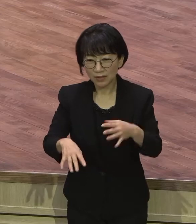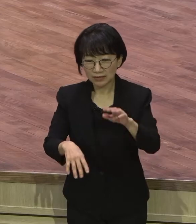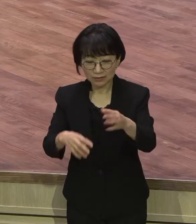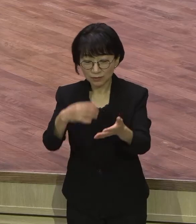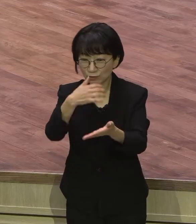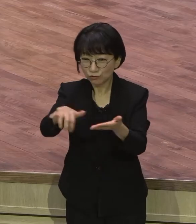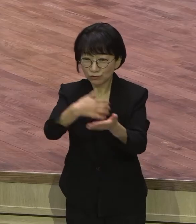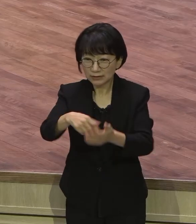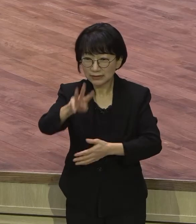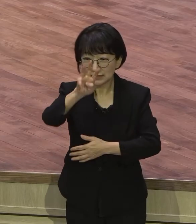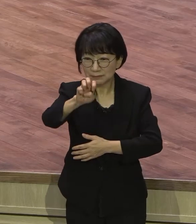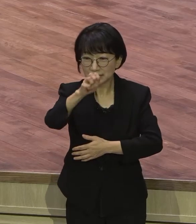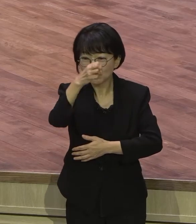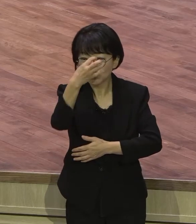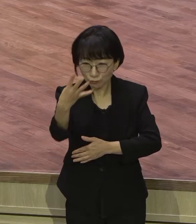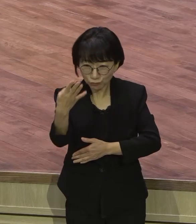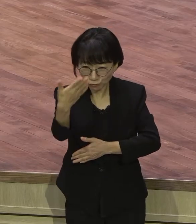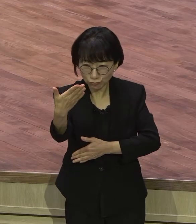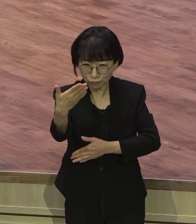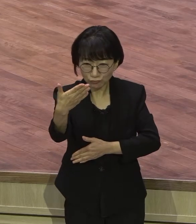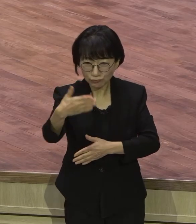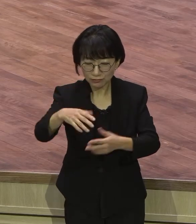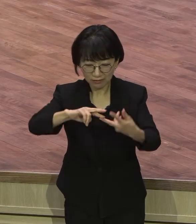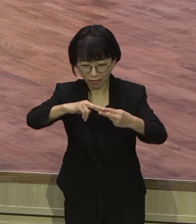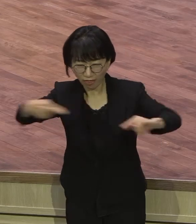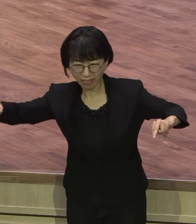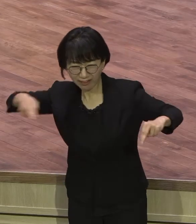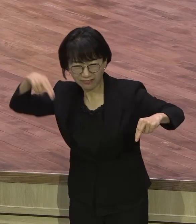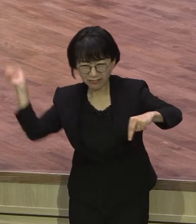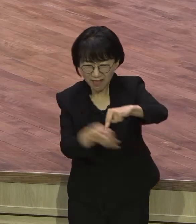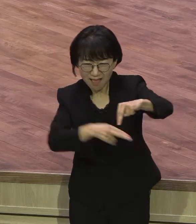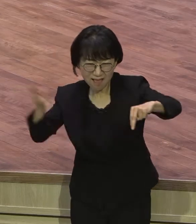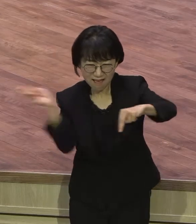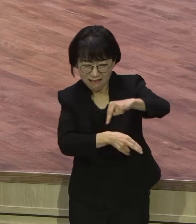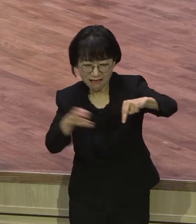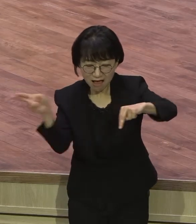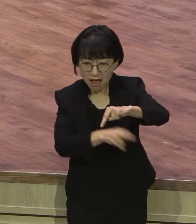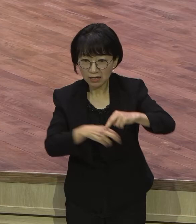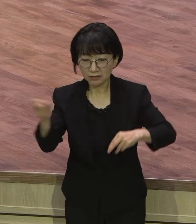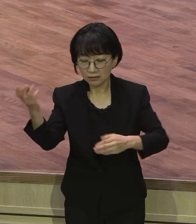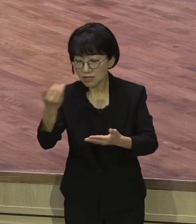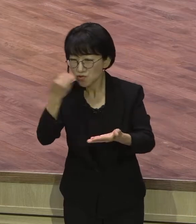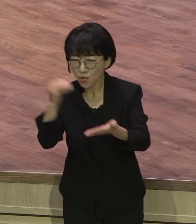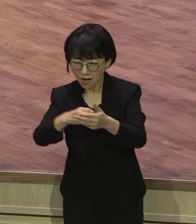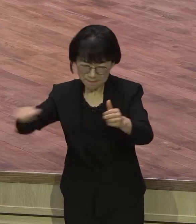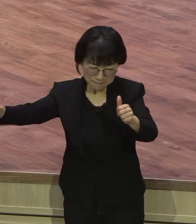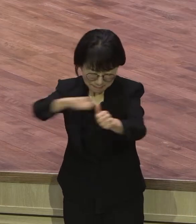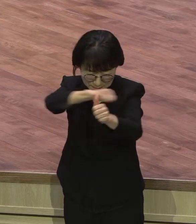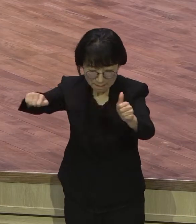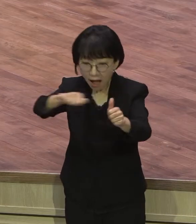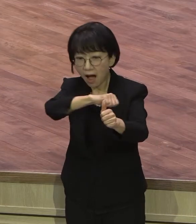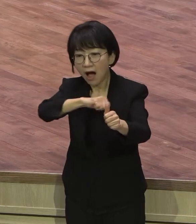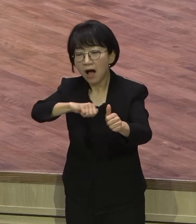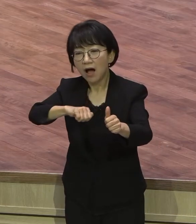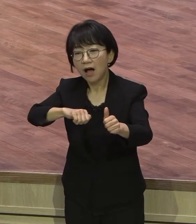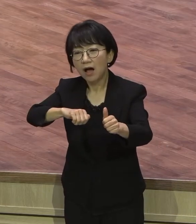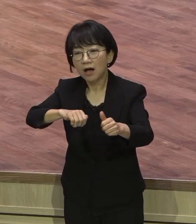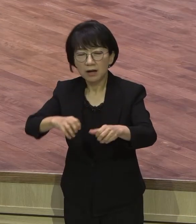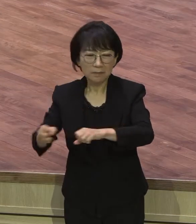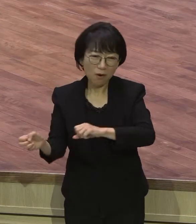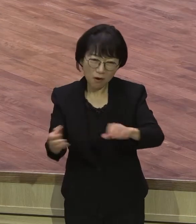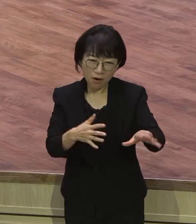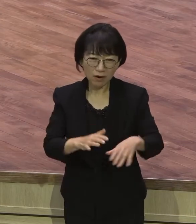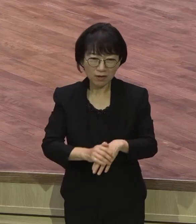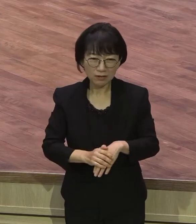40대에 한 대 가만한 매를 다섯 배나 맞고 돌에 맞아가서 죽어 쓰레기도 던지지기도 하고 바다 위험, 강해